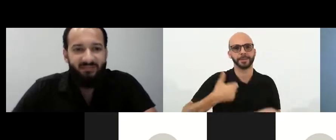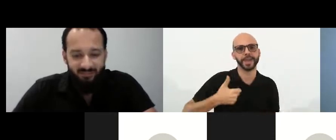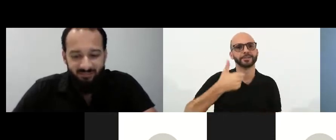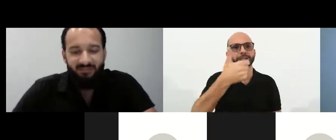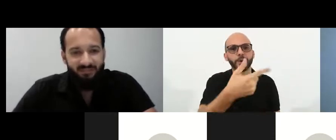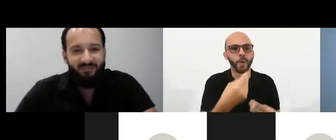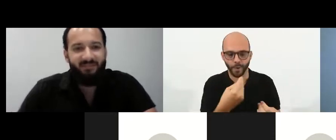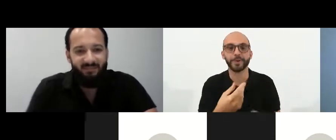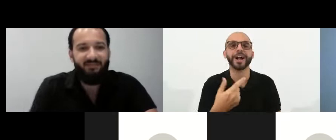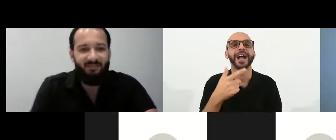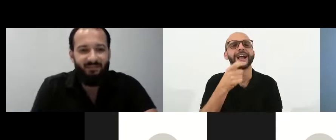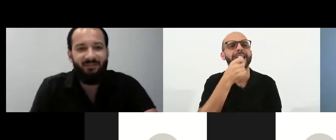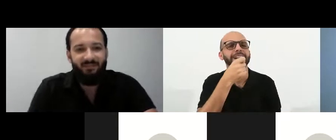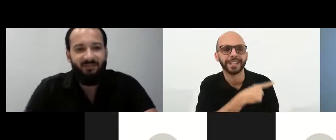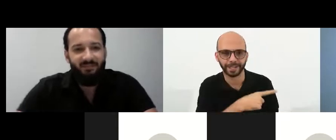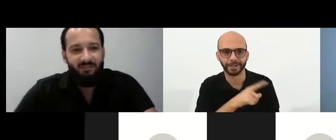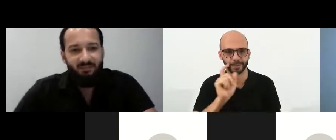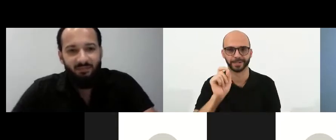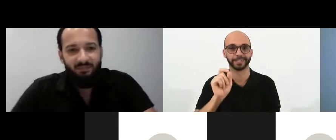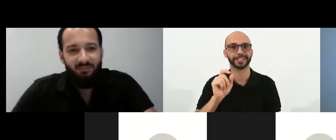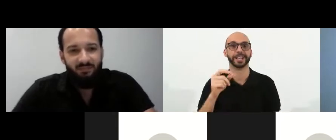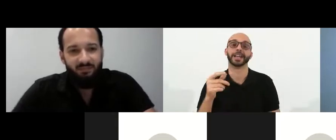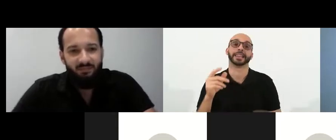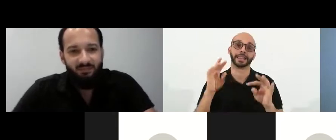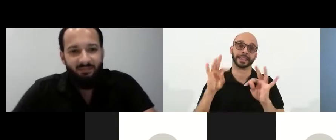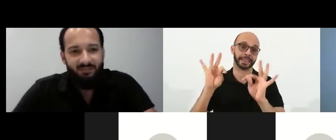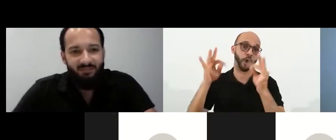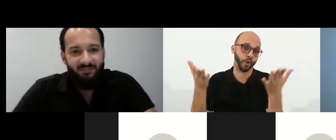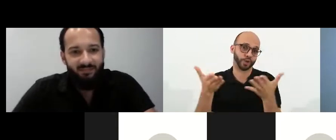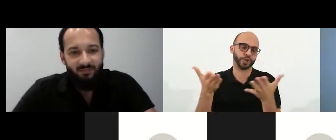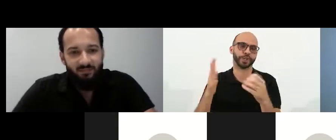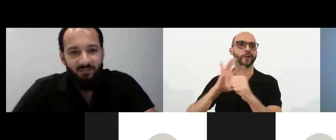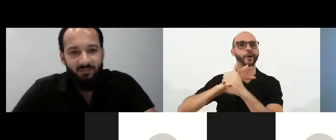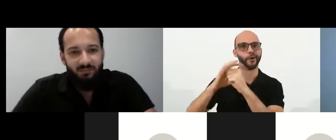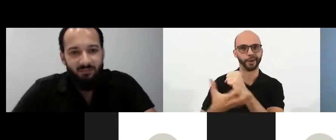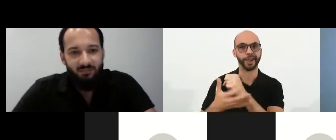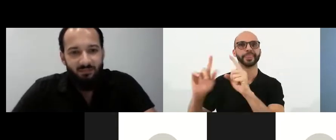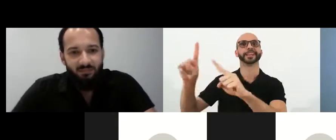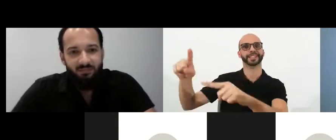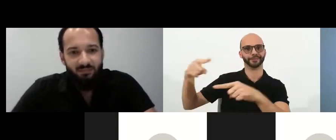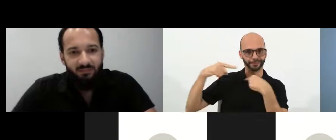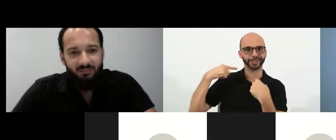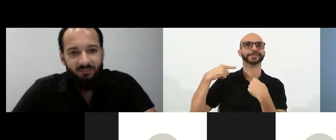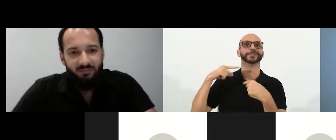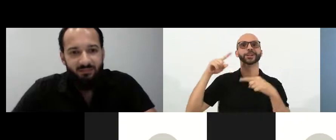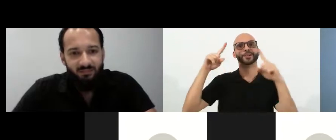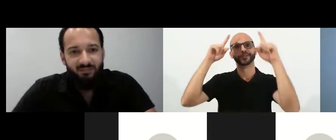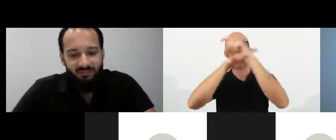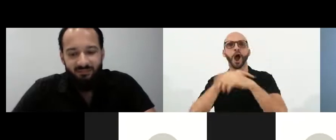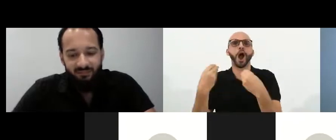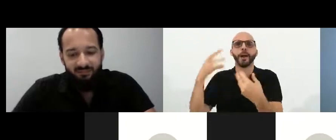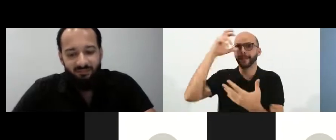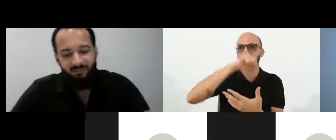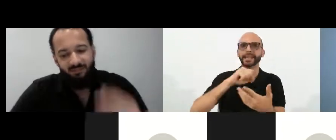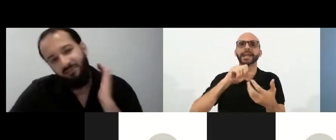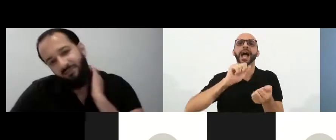como é dar esse processo de contato, como seria. E é muito engraçado que hoje, com a tecnologia, com a pandemia, nos dá